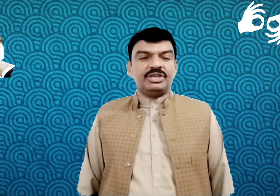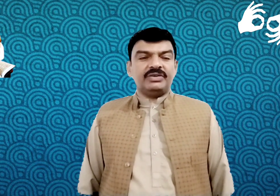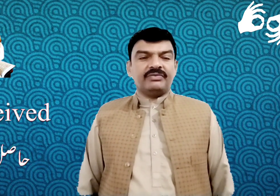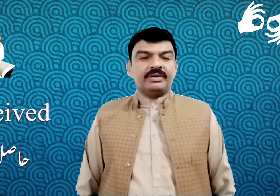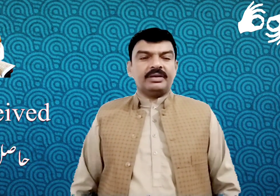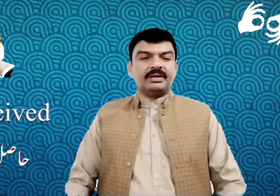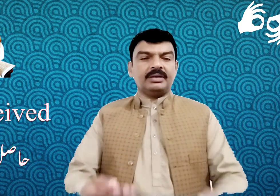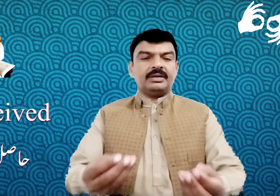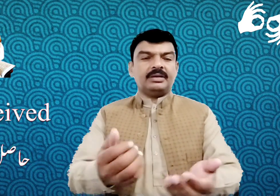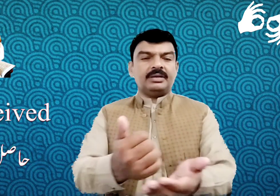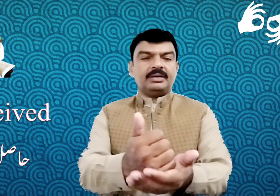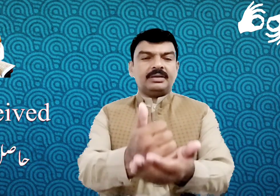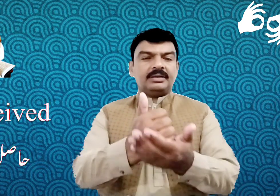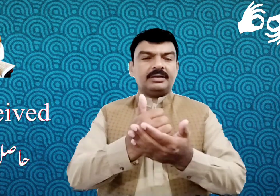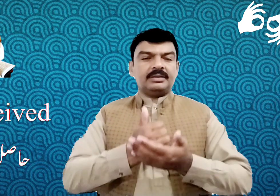रिसीव